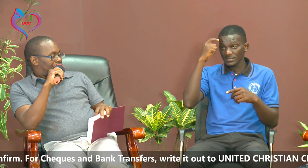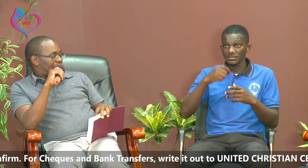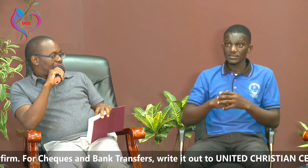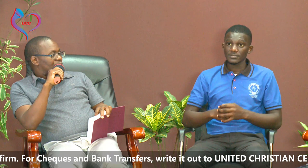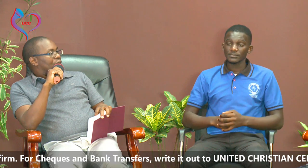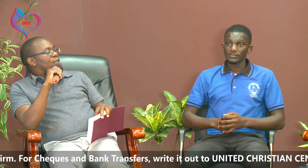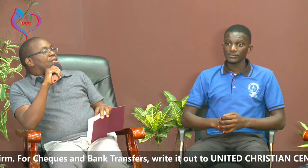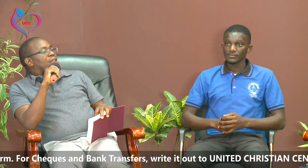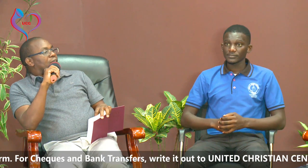Ontegedde. Esebo.